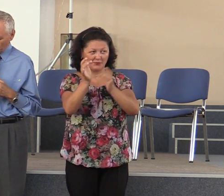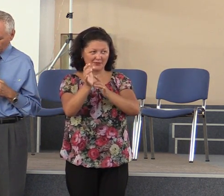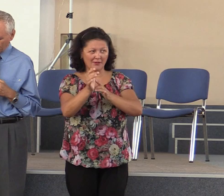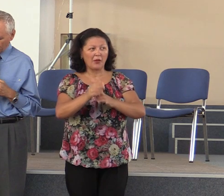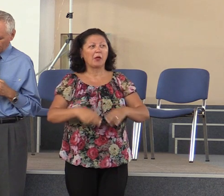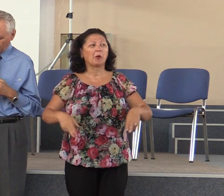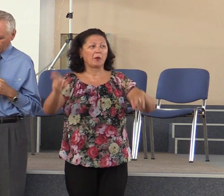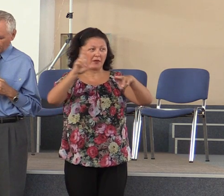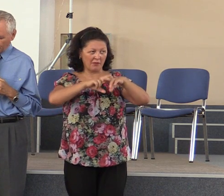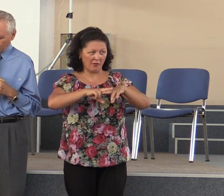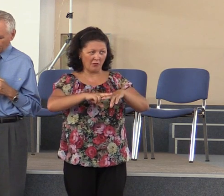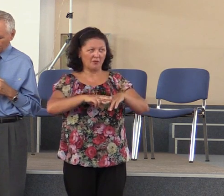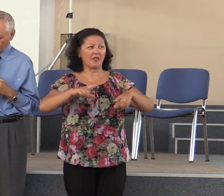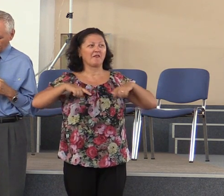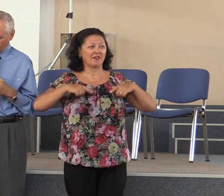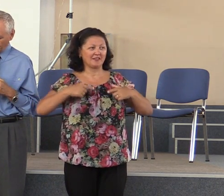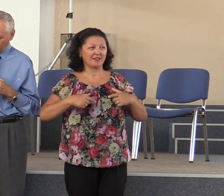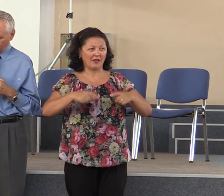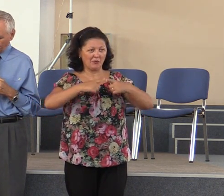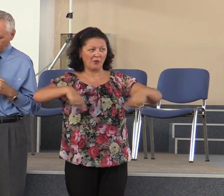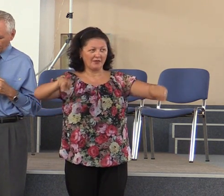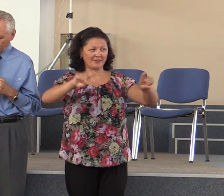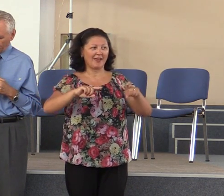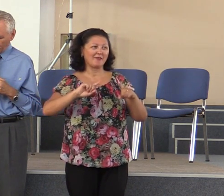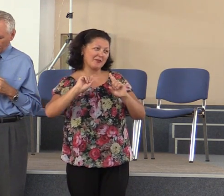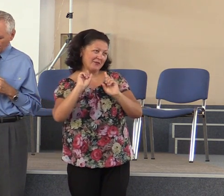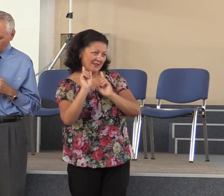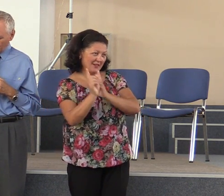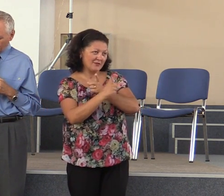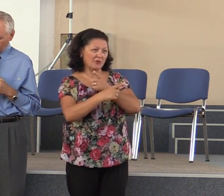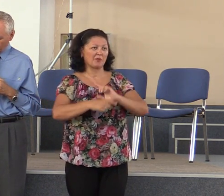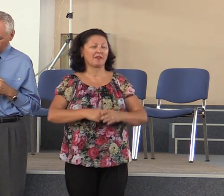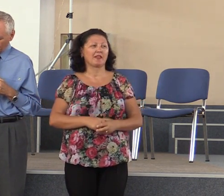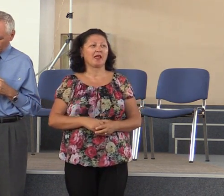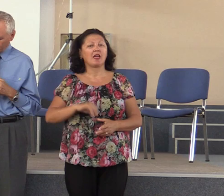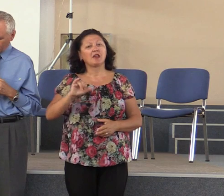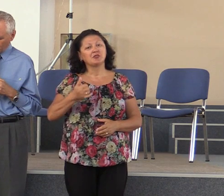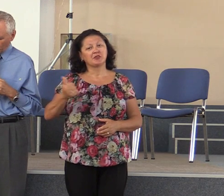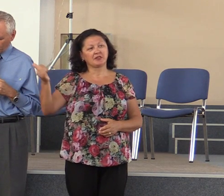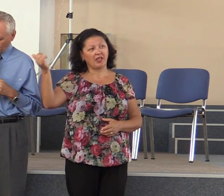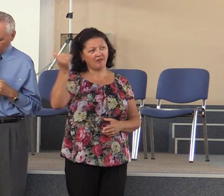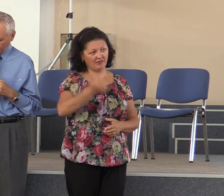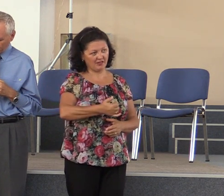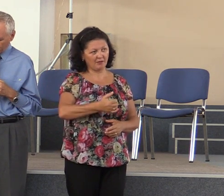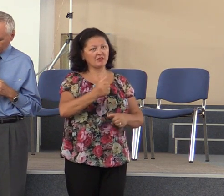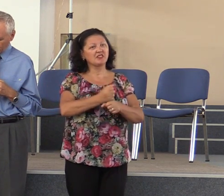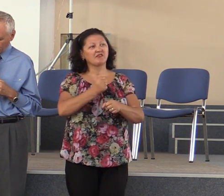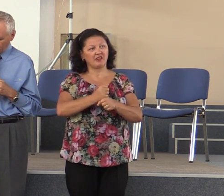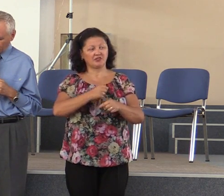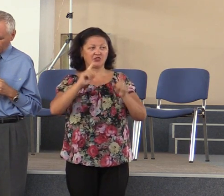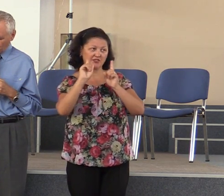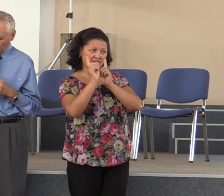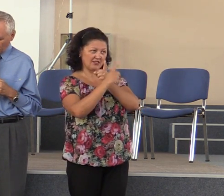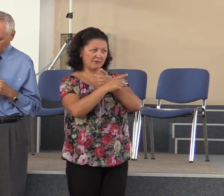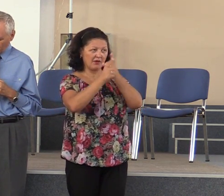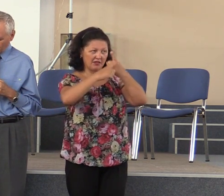fi transformate. We invite you to make that change today. Și te invităm să faci această schimbare în noi astăzi. In Jesus'